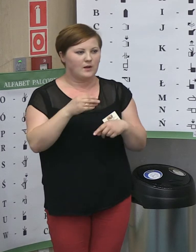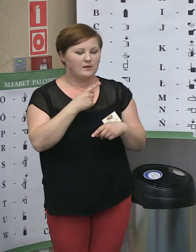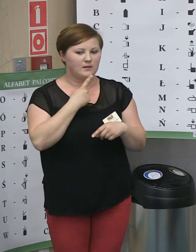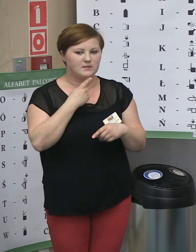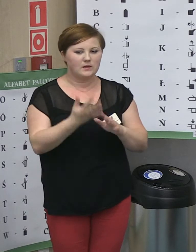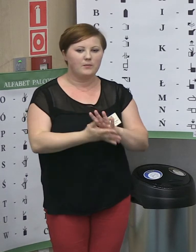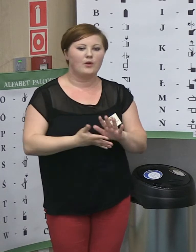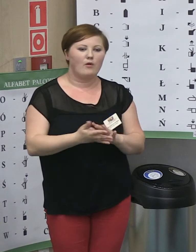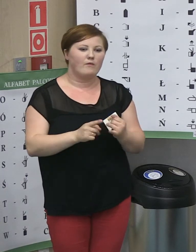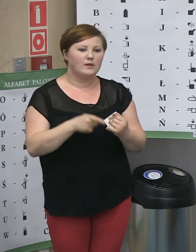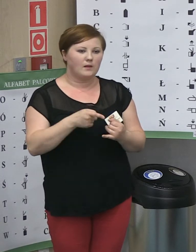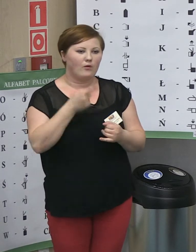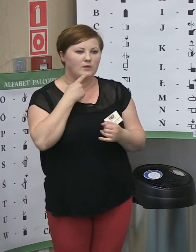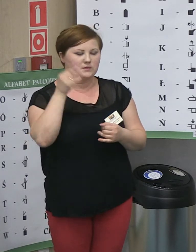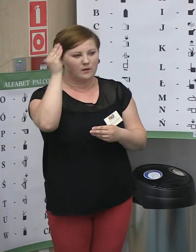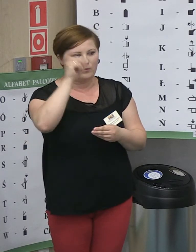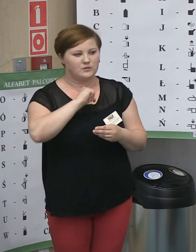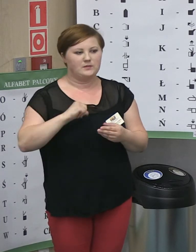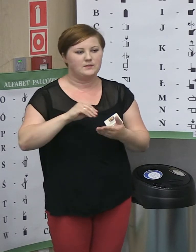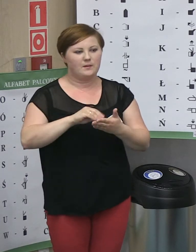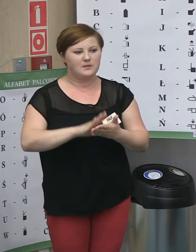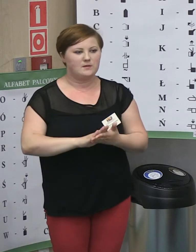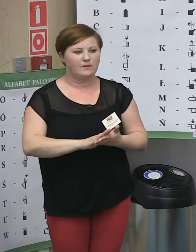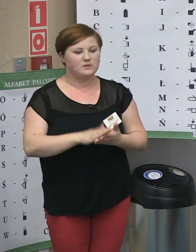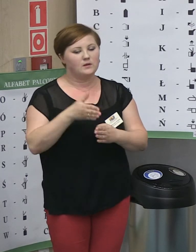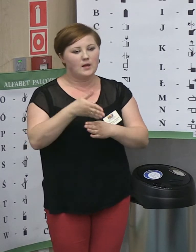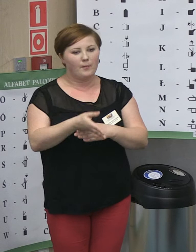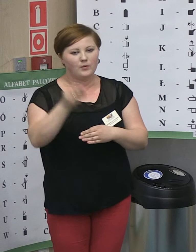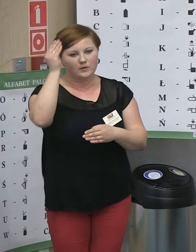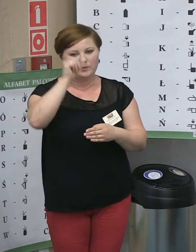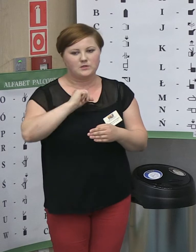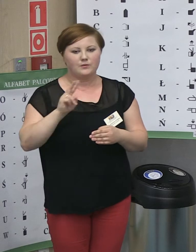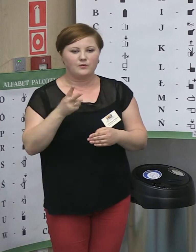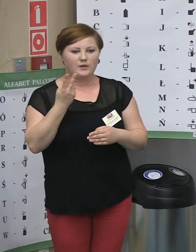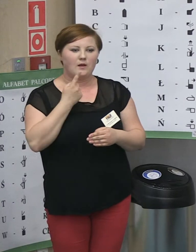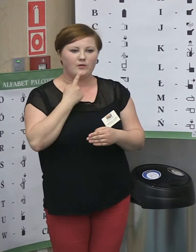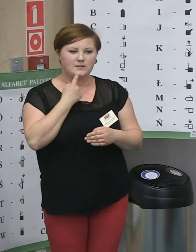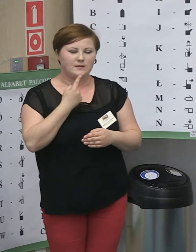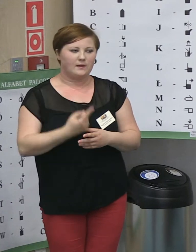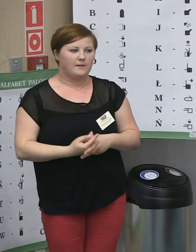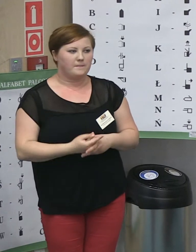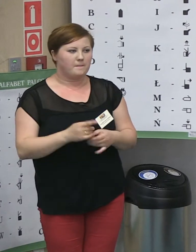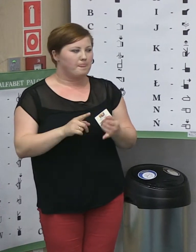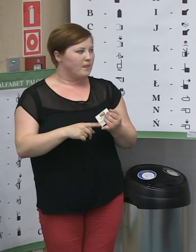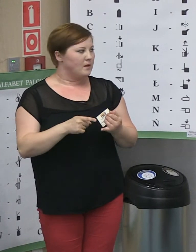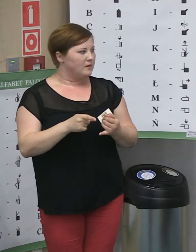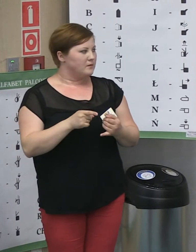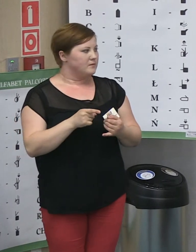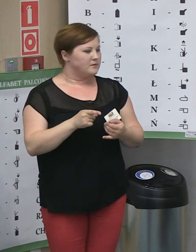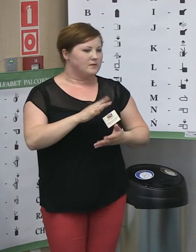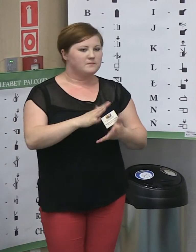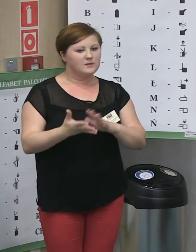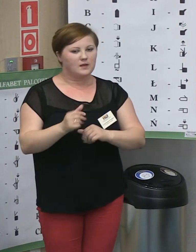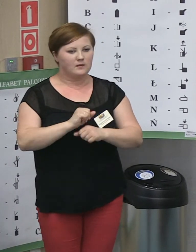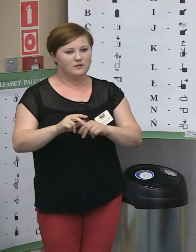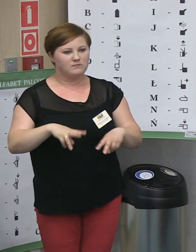migowy, i tego języka uczy się zapisywać. Potem dopiero uczy się drugiego języka. I to ma, ten say-writing w zasadzie